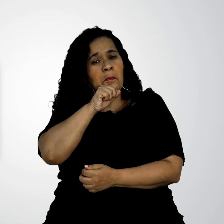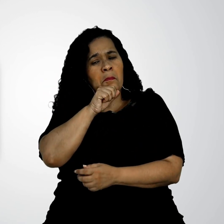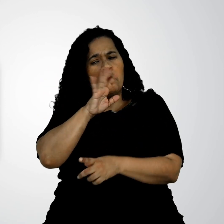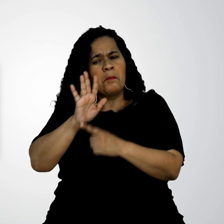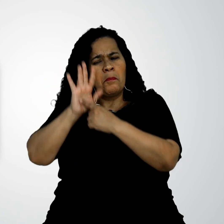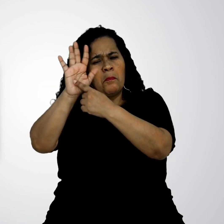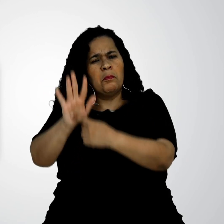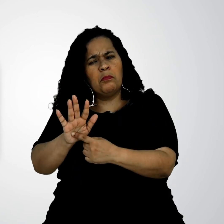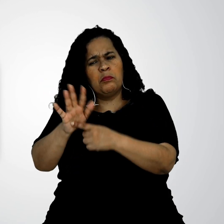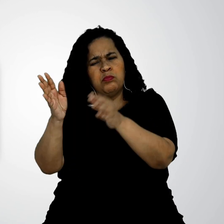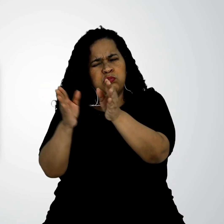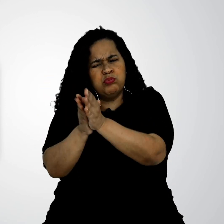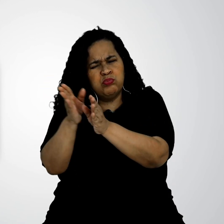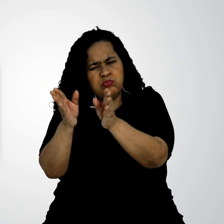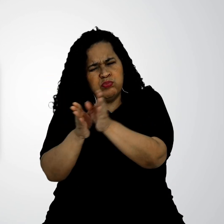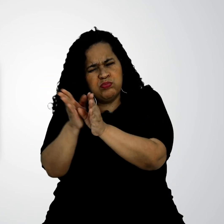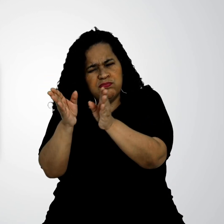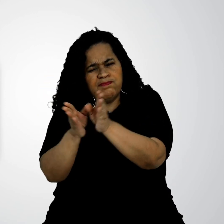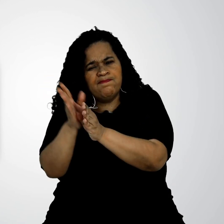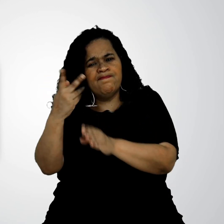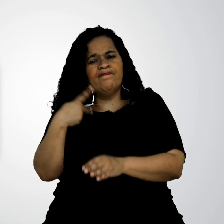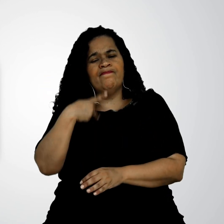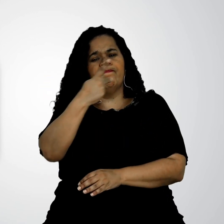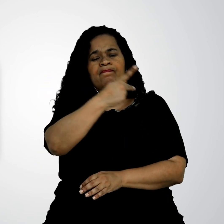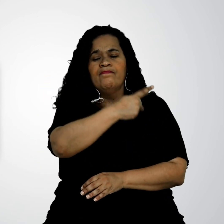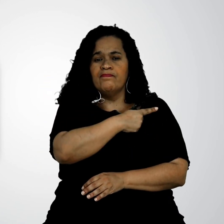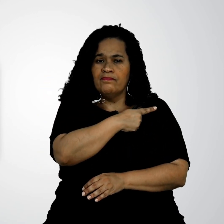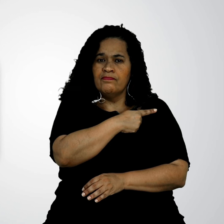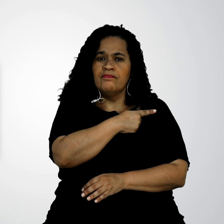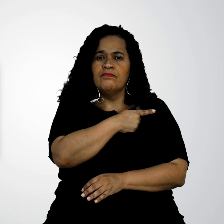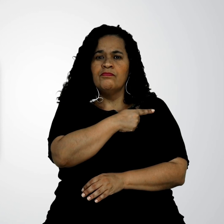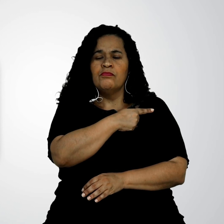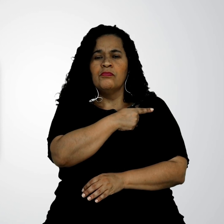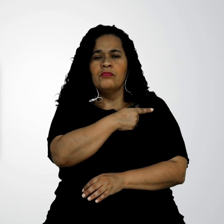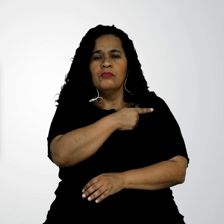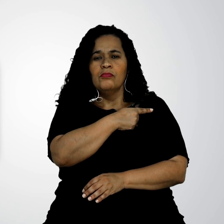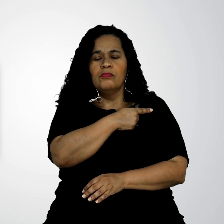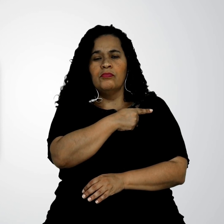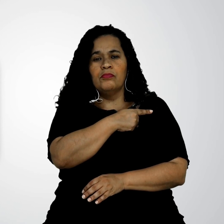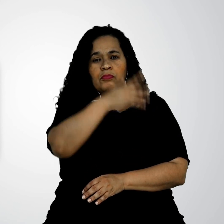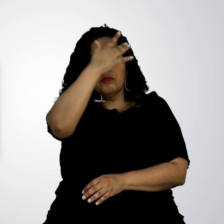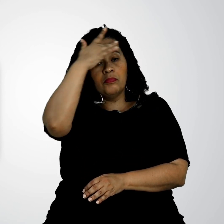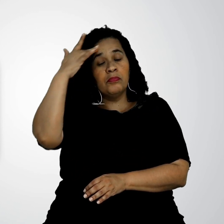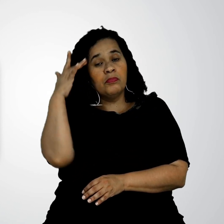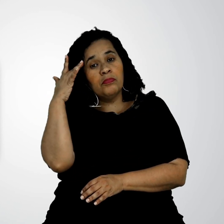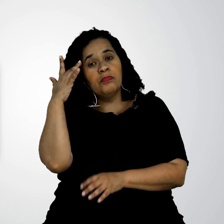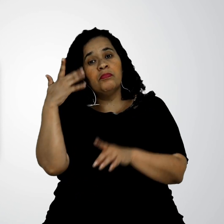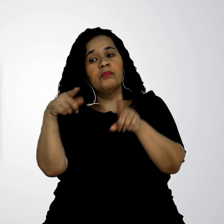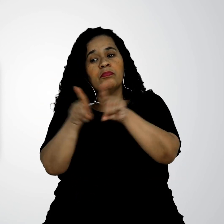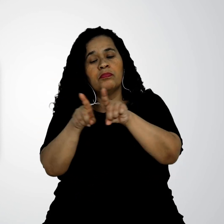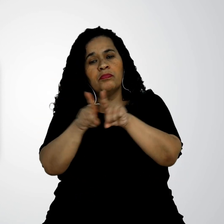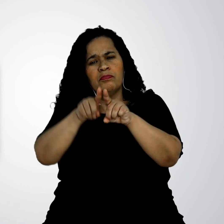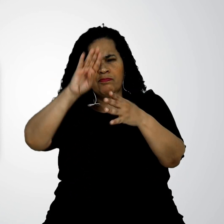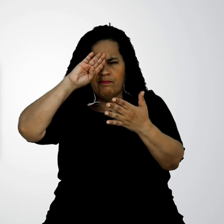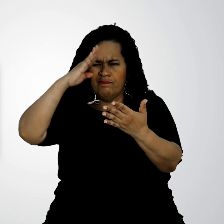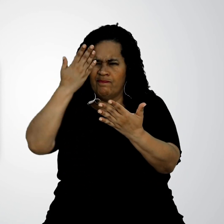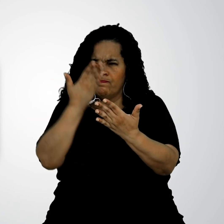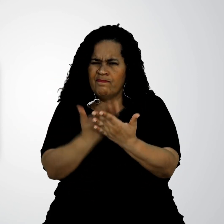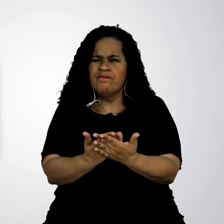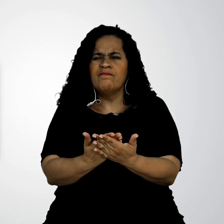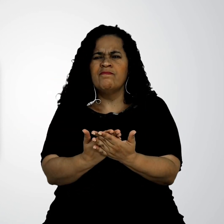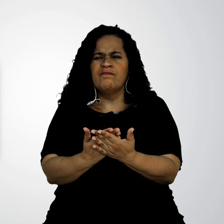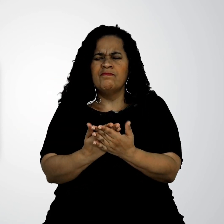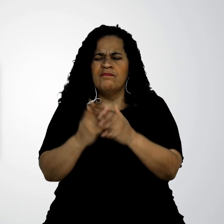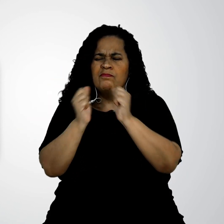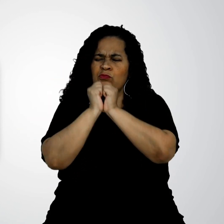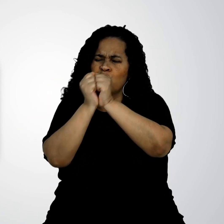por uma orientação pastoral, a busca, às vezes, por pessoas que de fato você confie, né? que possa orar